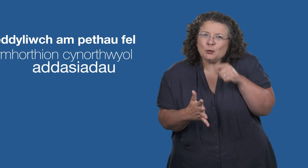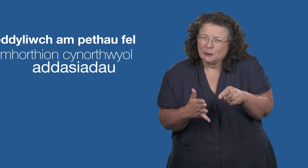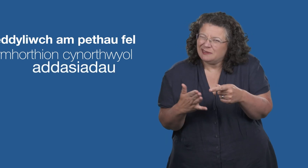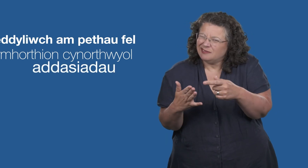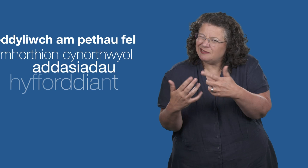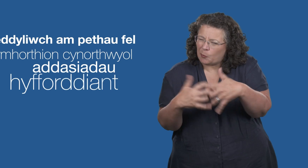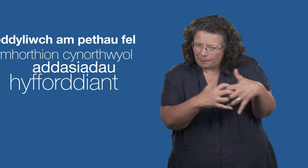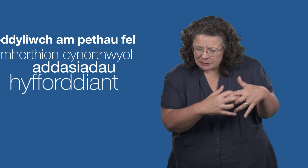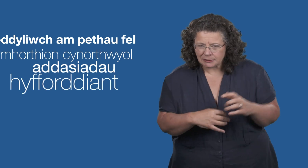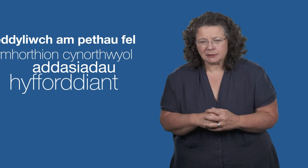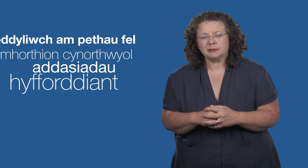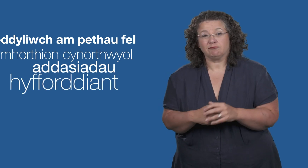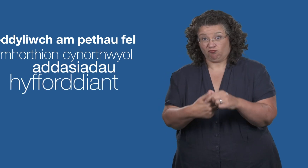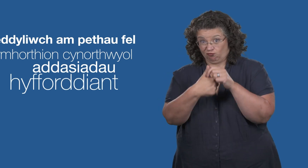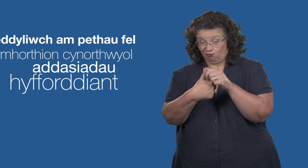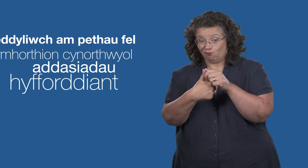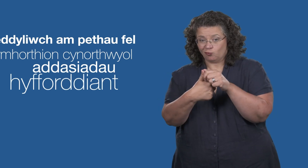hyfforddiant yn ei ddefnyddio.